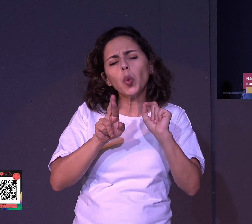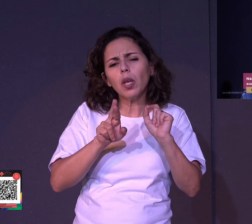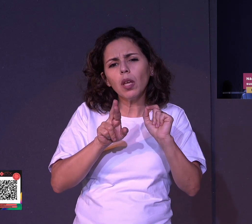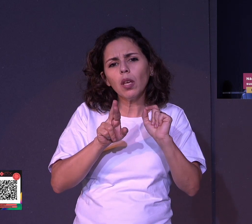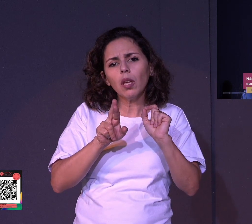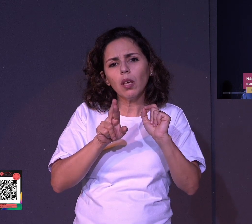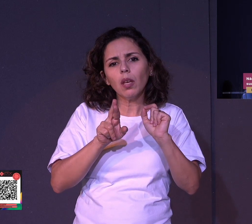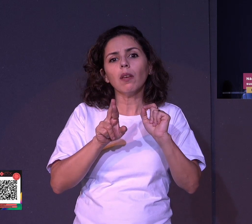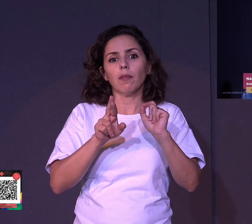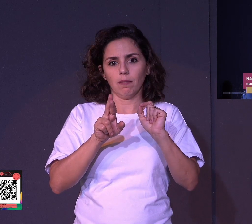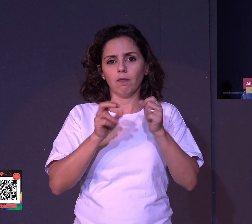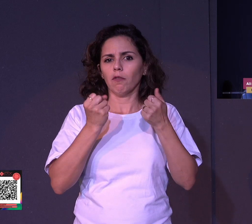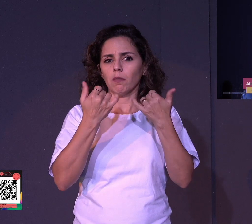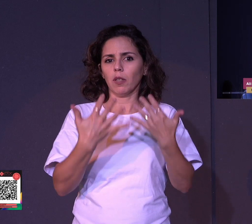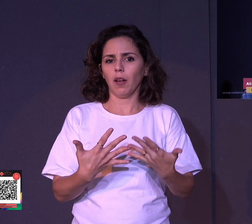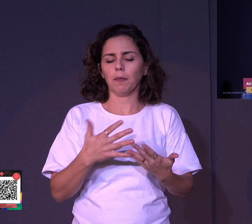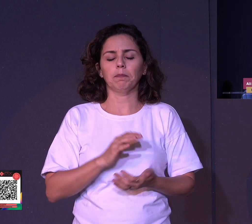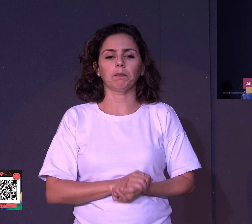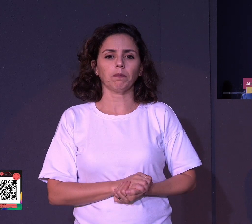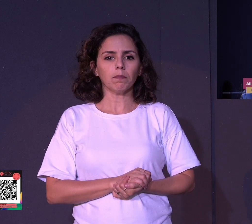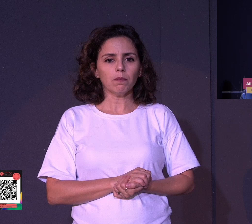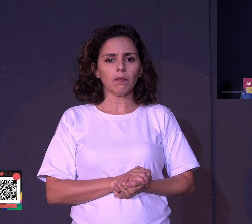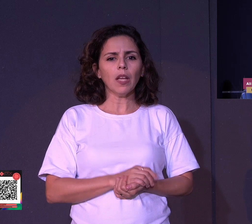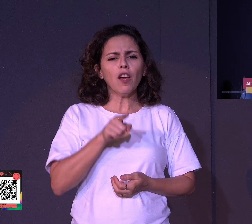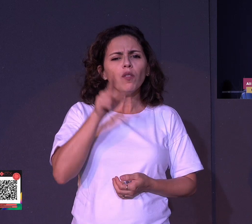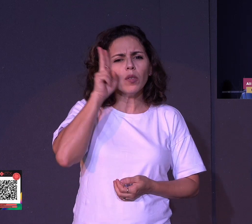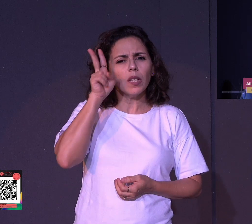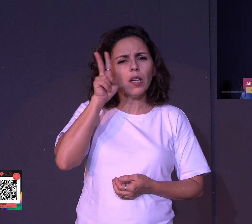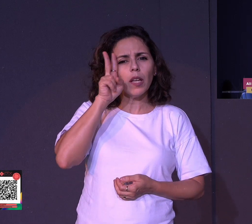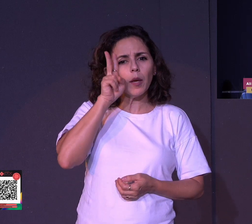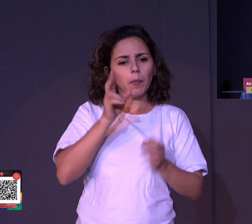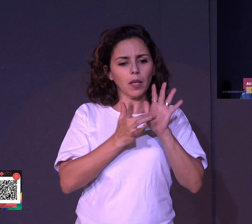seus discípulos. E a expressão é